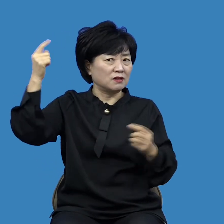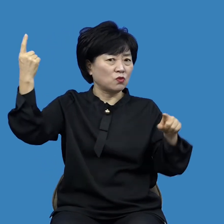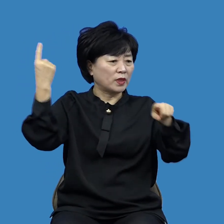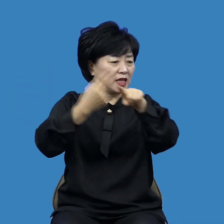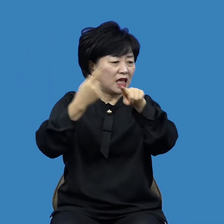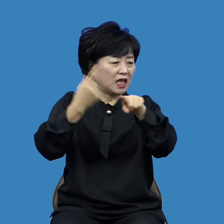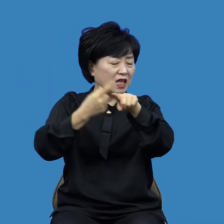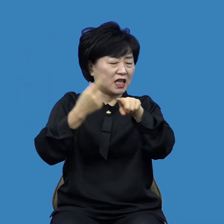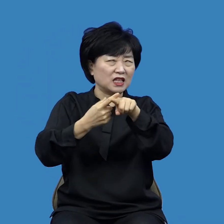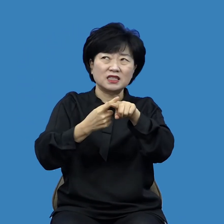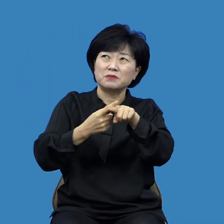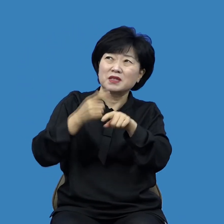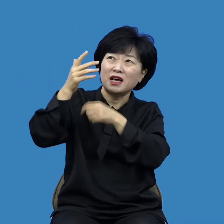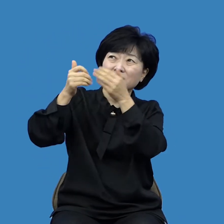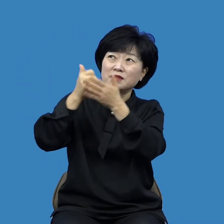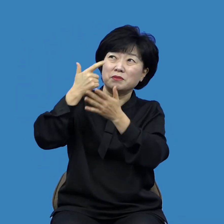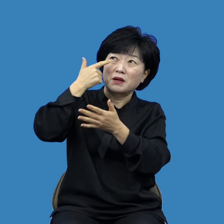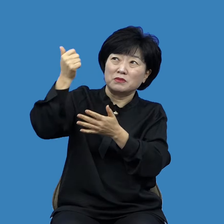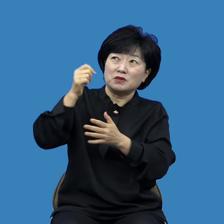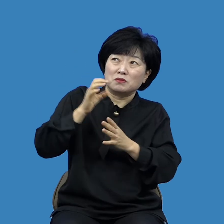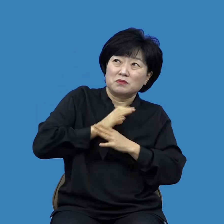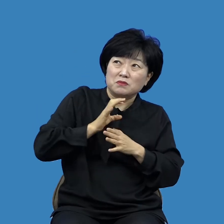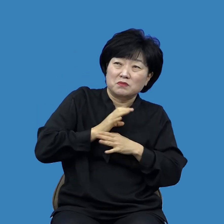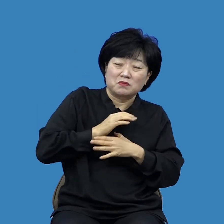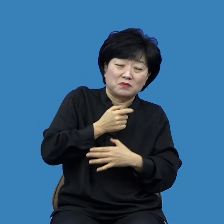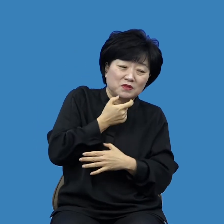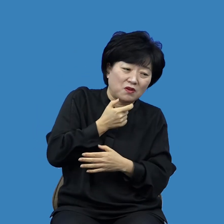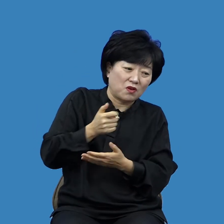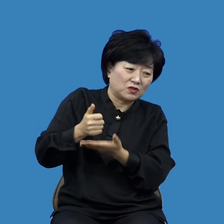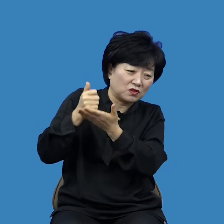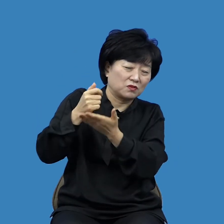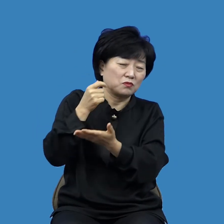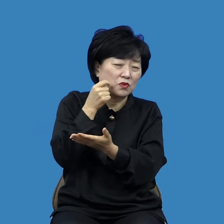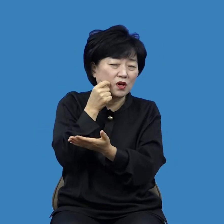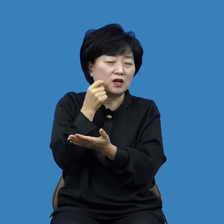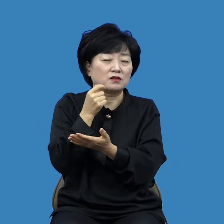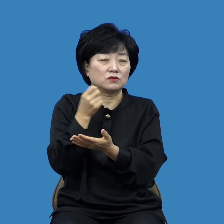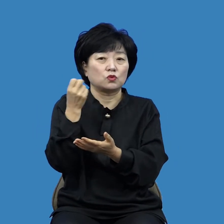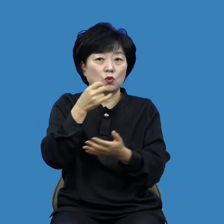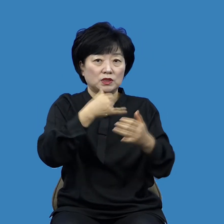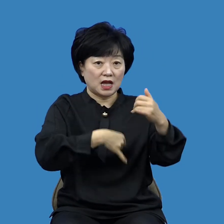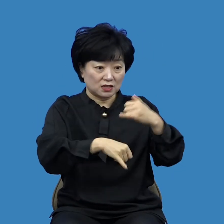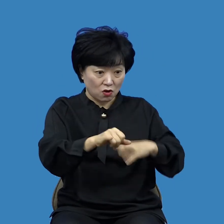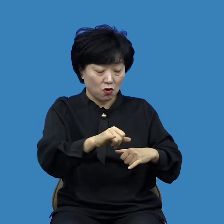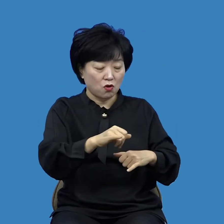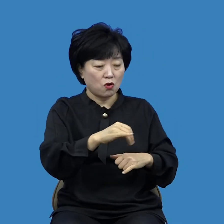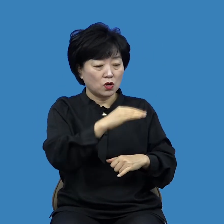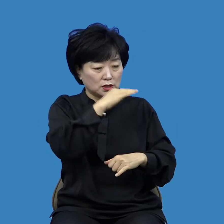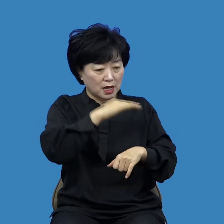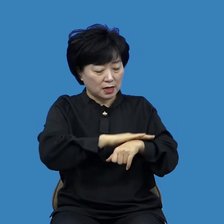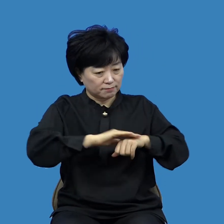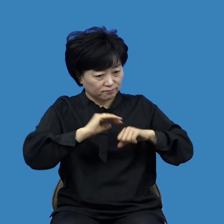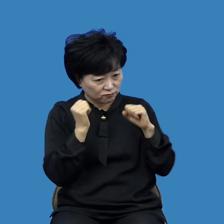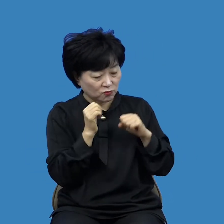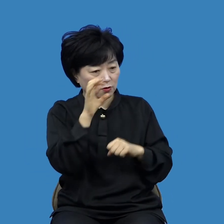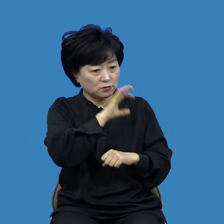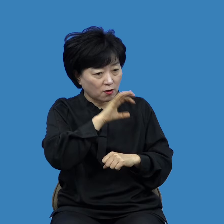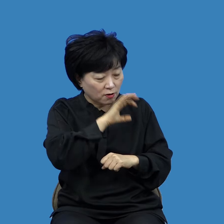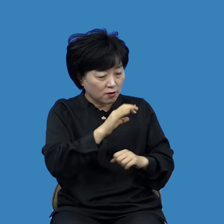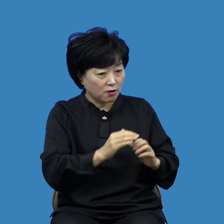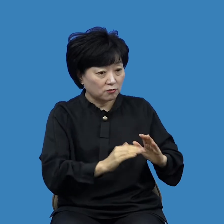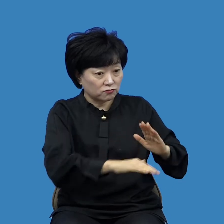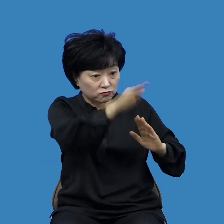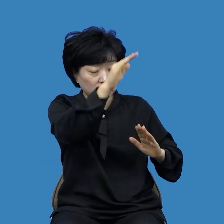아버지라고 하는 말이 와닿지 않는 거야. 이렇게 하나님을 섬기는데 어려움을 겪게 되죠. 또 자녀들이 정상적으로 순종하는 걸 연습하면서 배우지